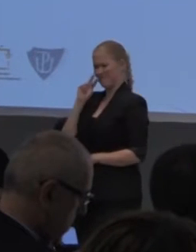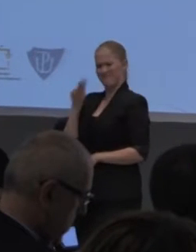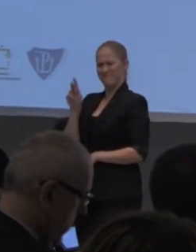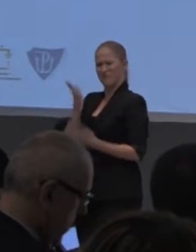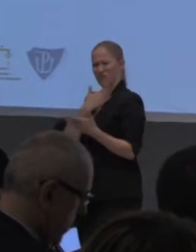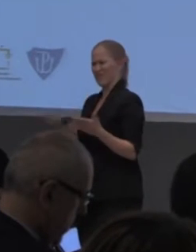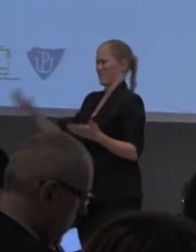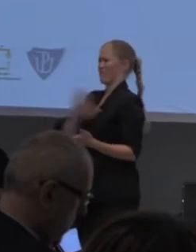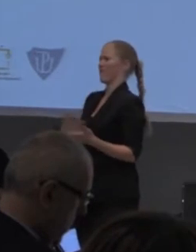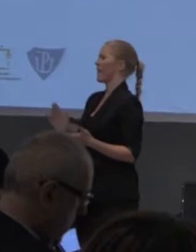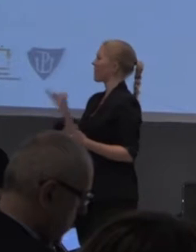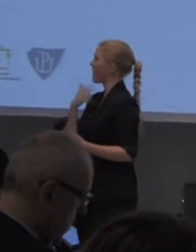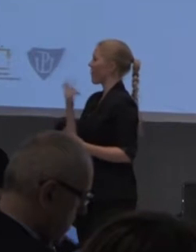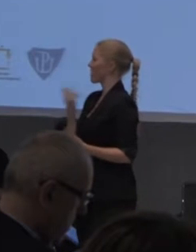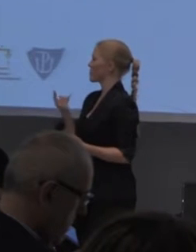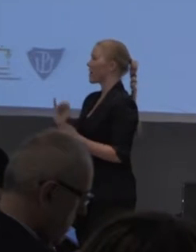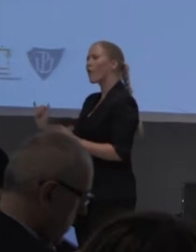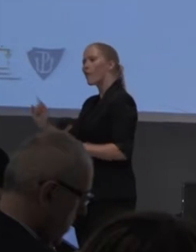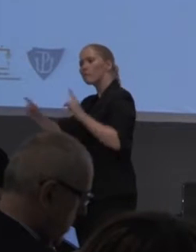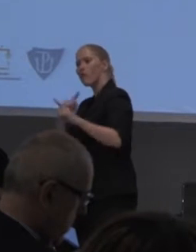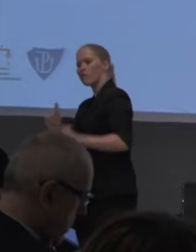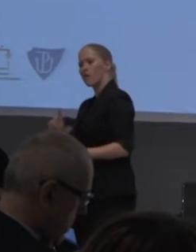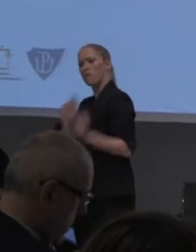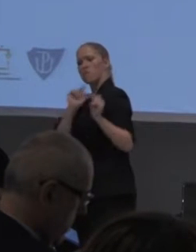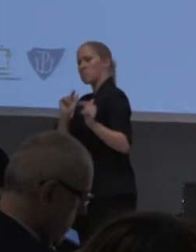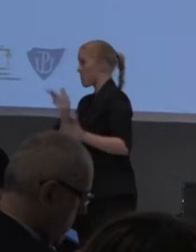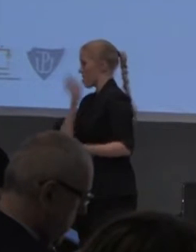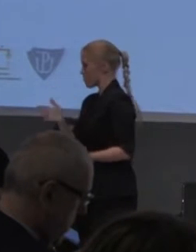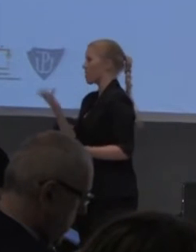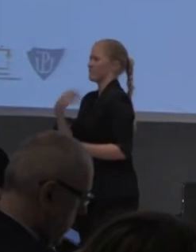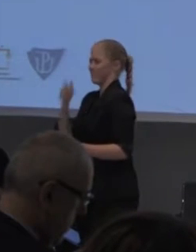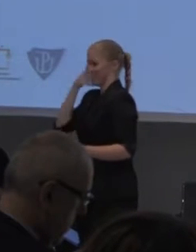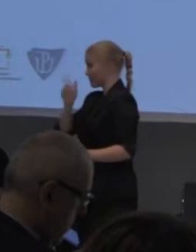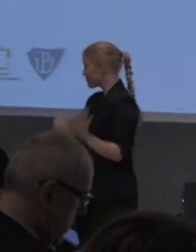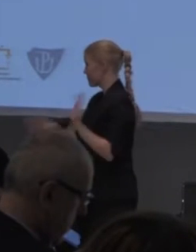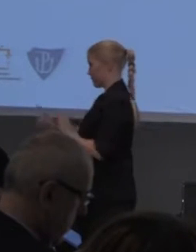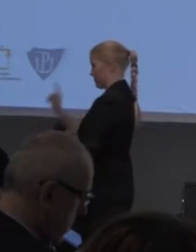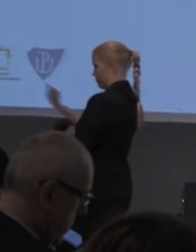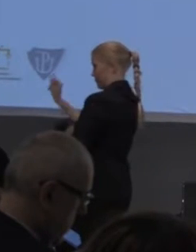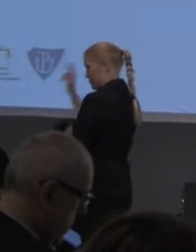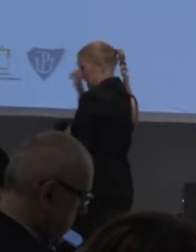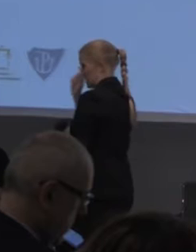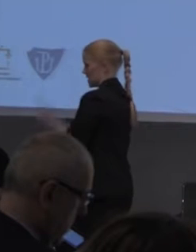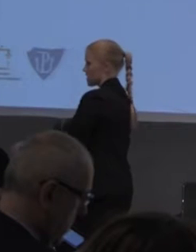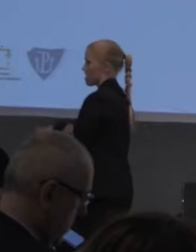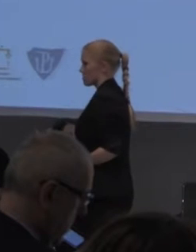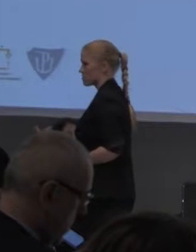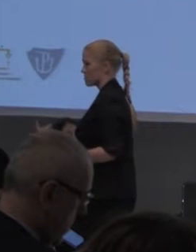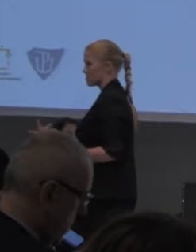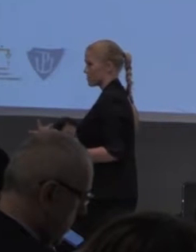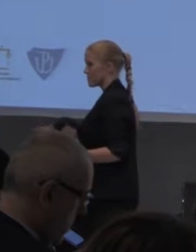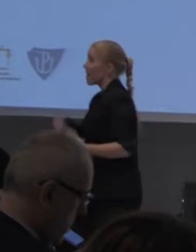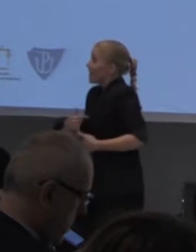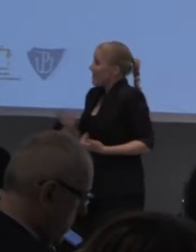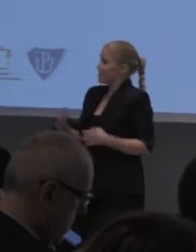vlastně elity nepodporuje a kouká na ně s takovým jako zvláštním, i na ty opravdové elity, zvláštní